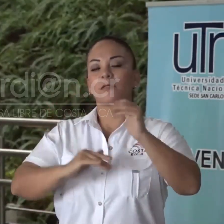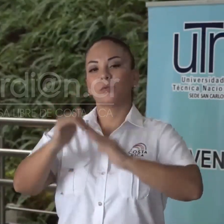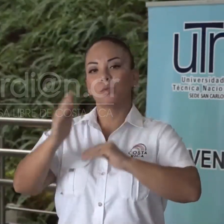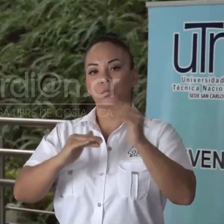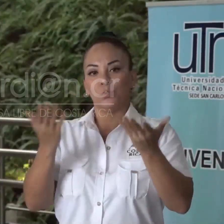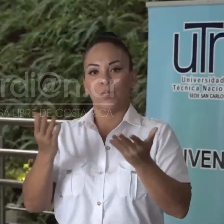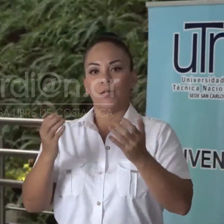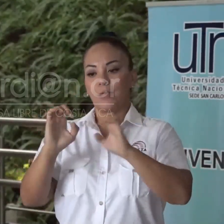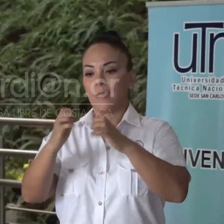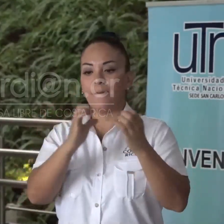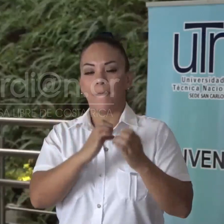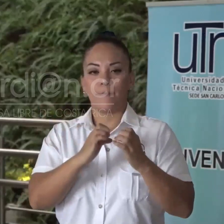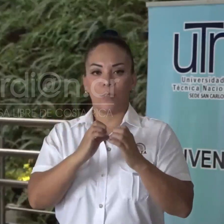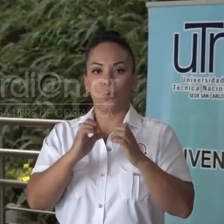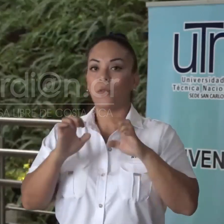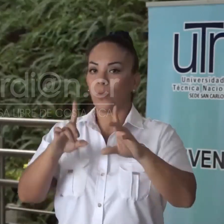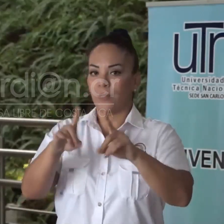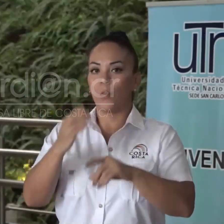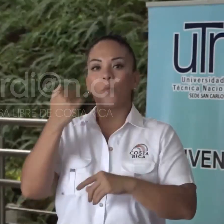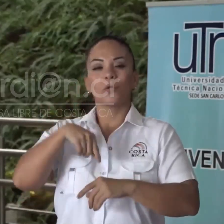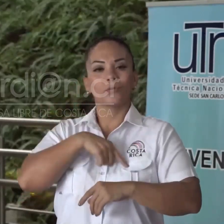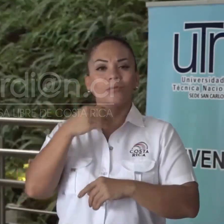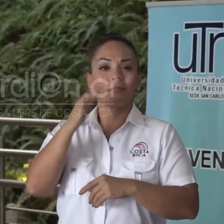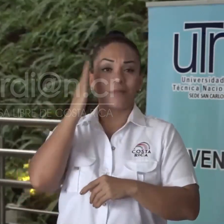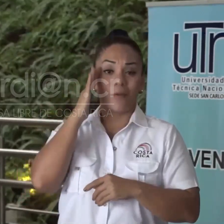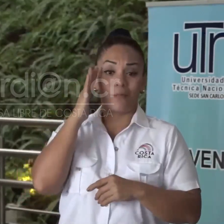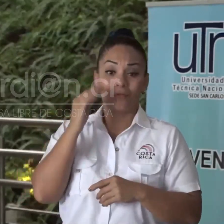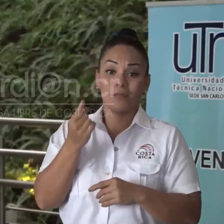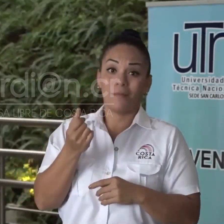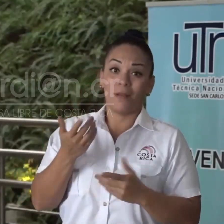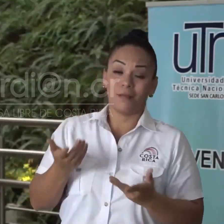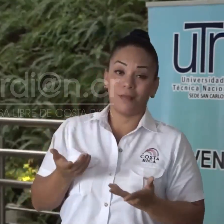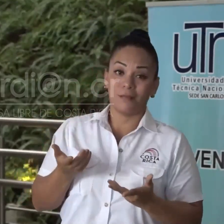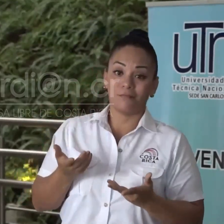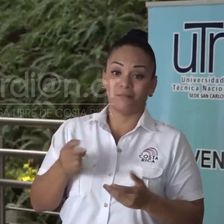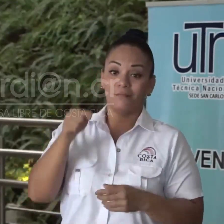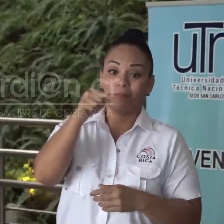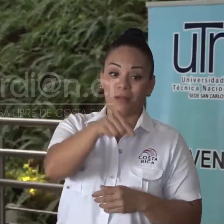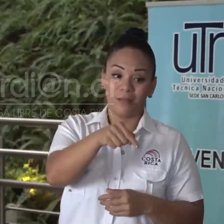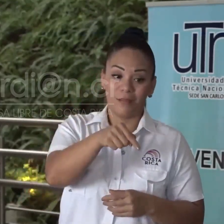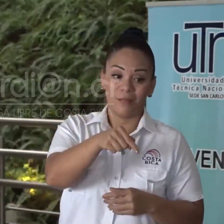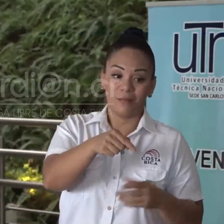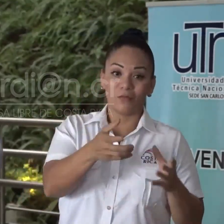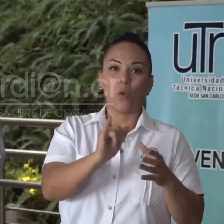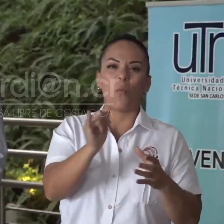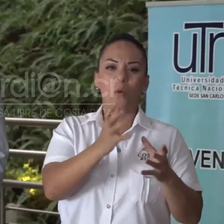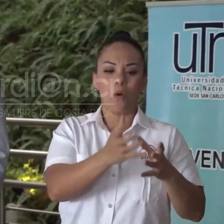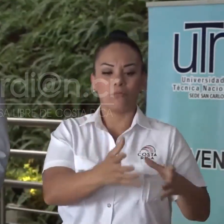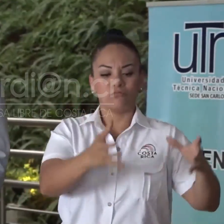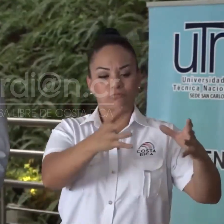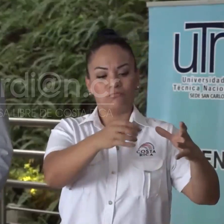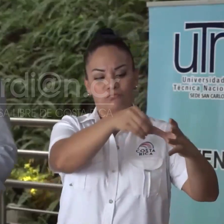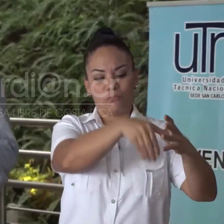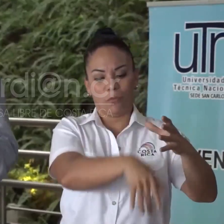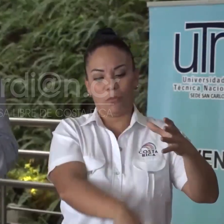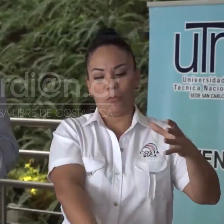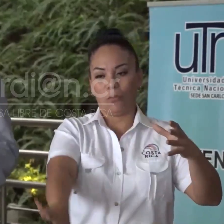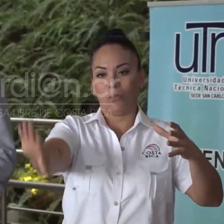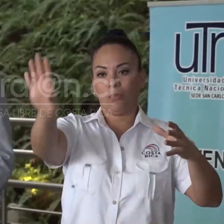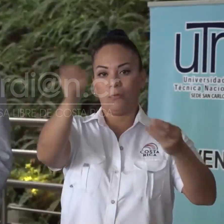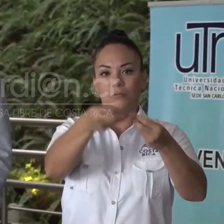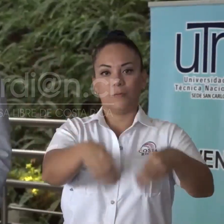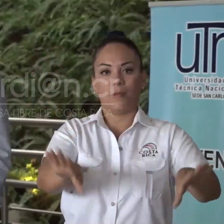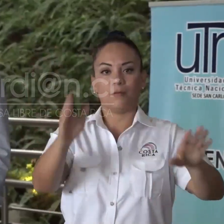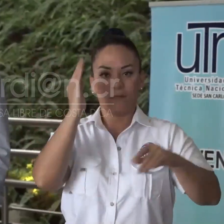y Equipamiento Educativo, porque ya sabemos que echar plata ahí es echar plata en un canasto. No se ven las